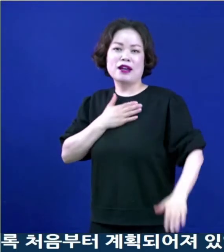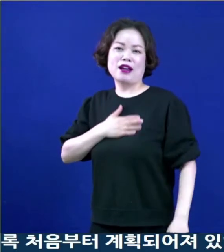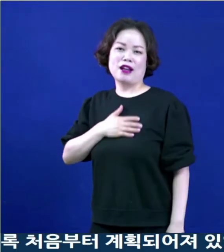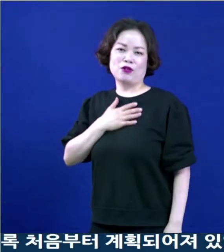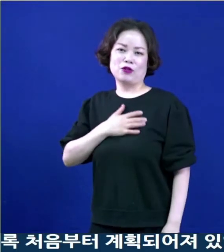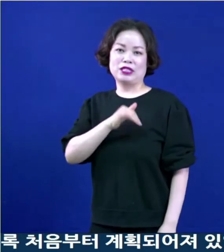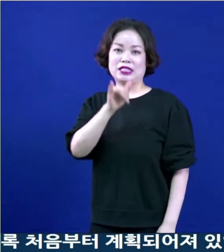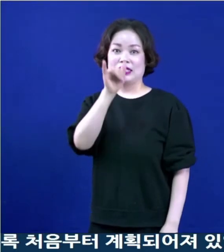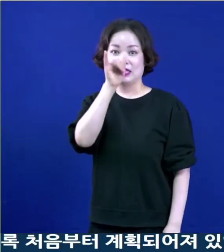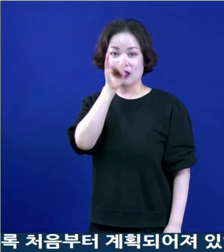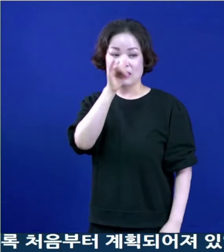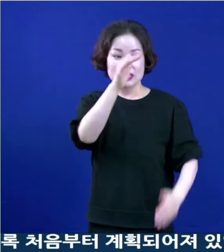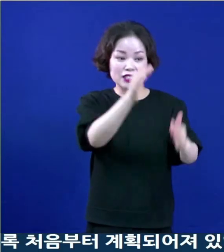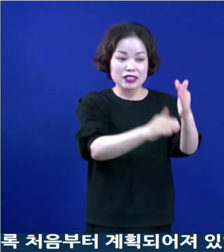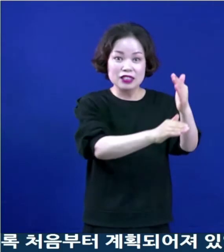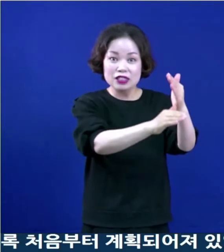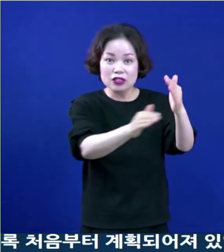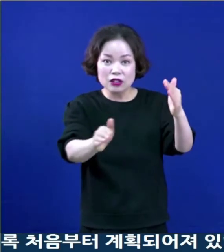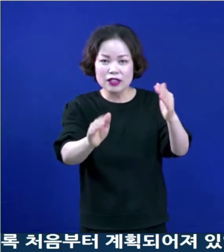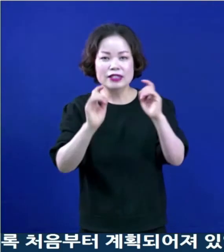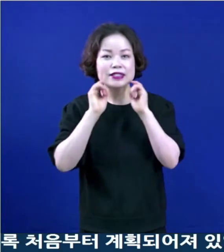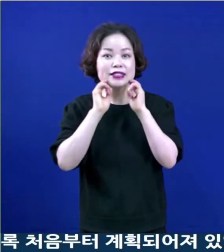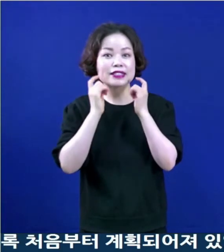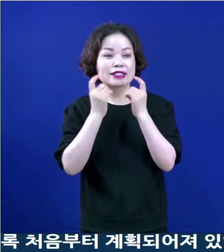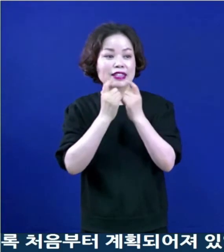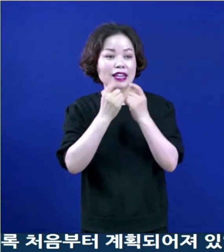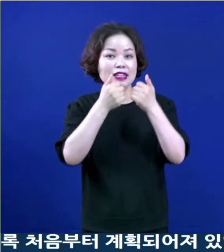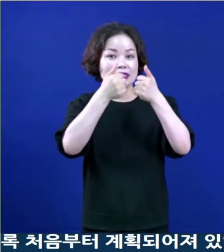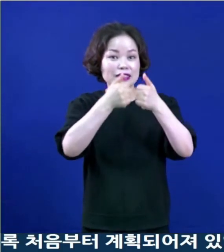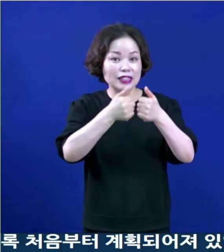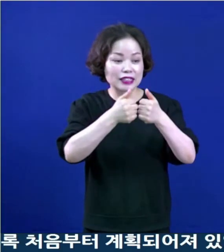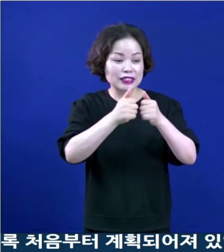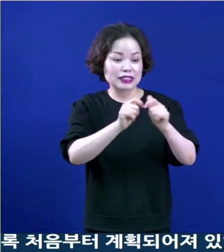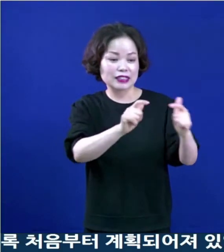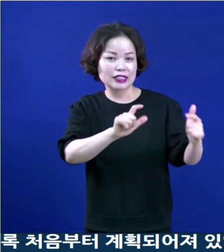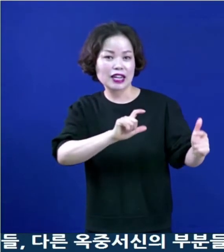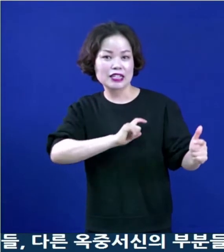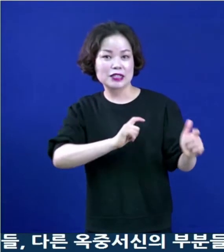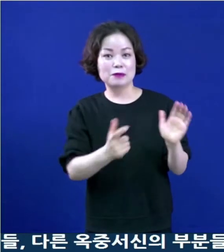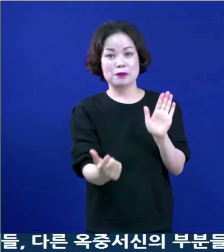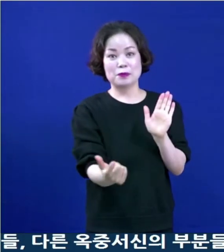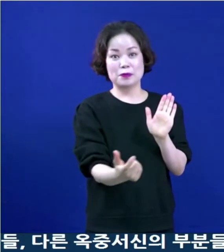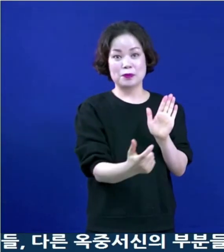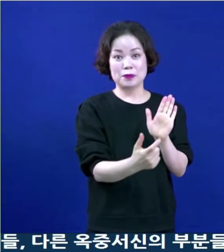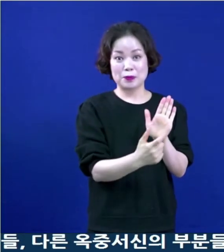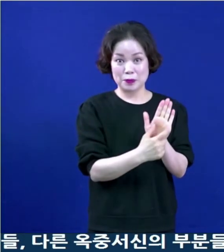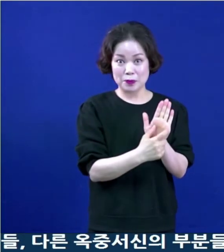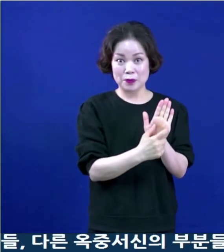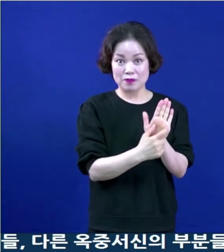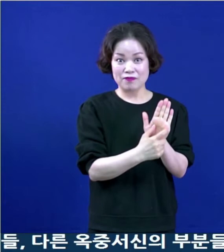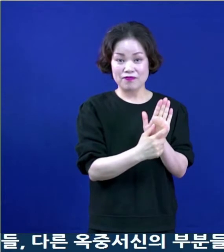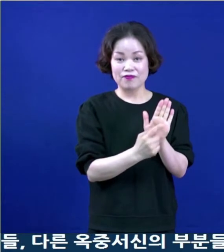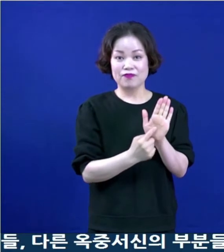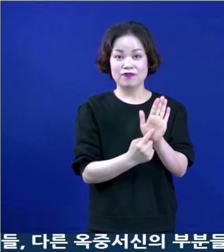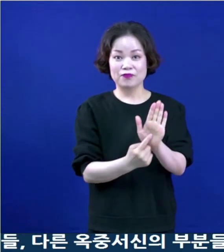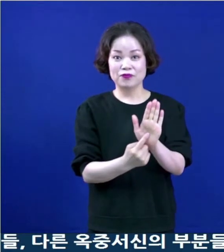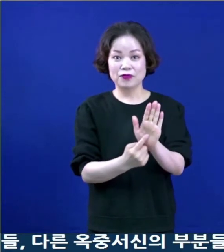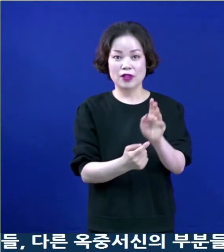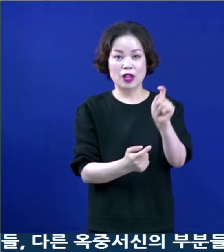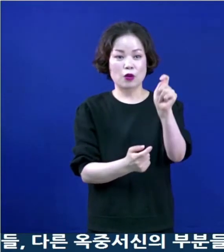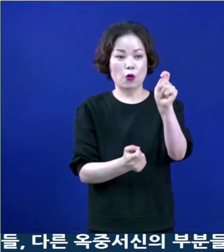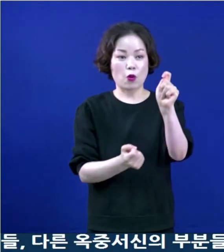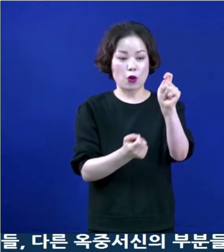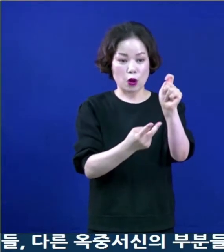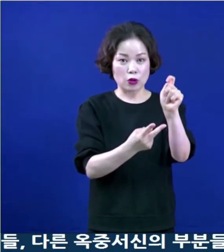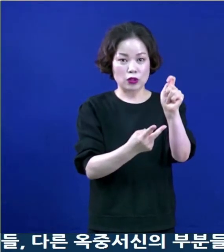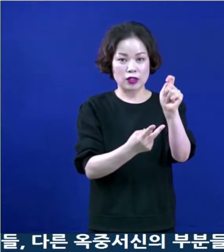있었던 성도들에게 사적인 인사와 그들의 이름을 언급하는 장면들이 나옵니다. 골로새서 4장에 보면